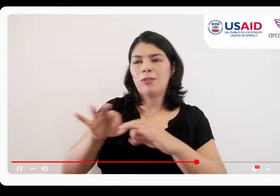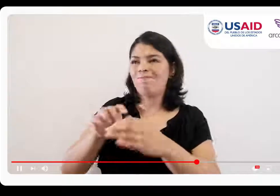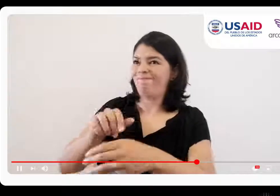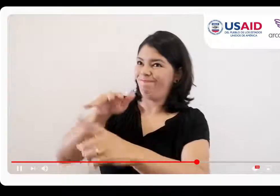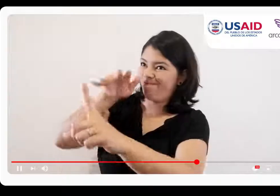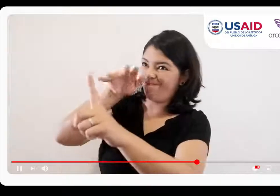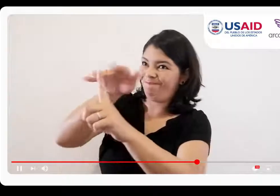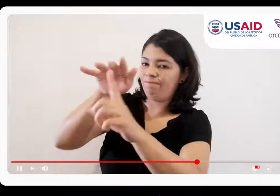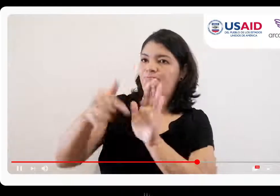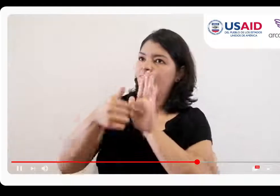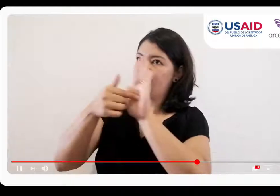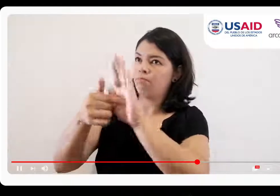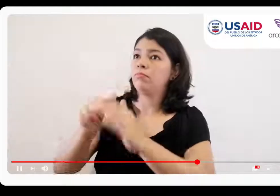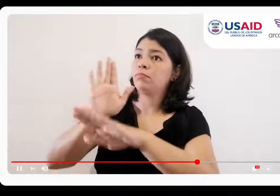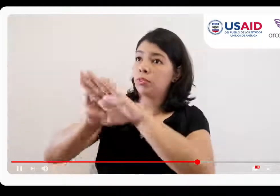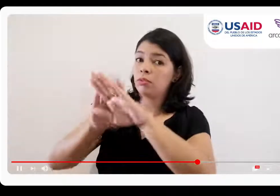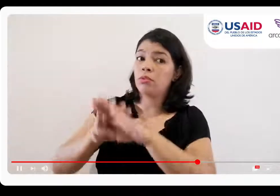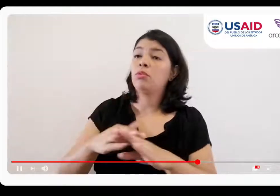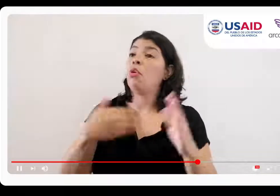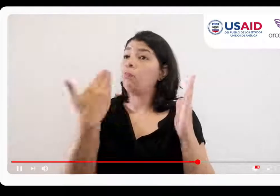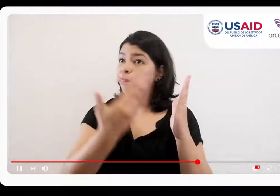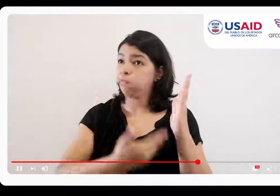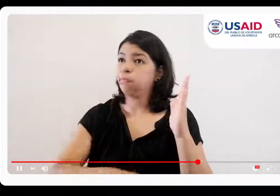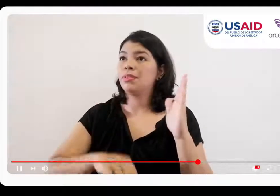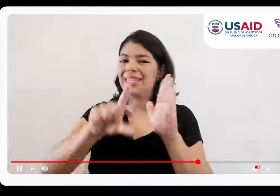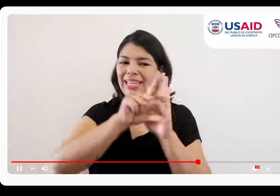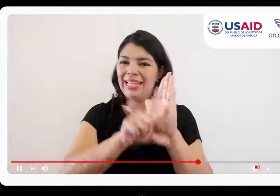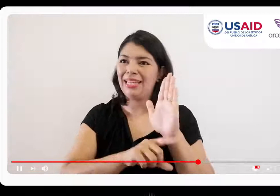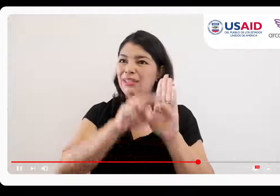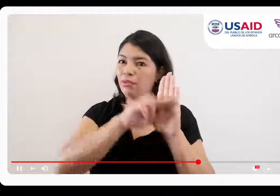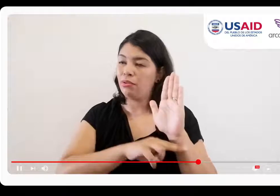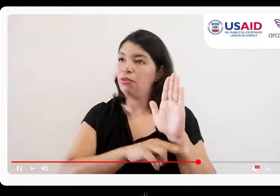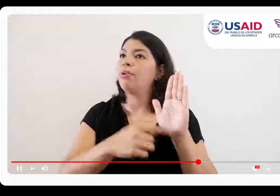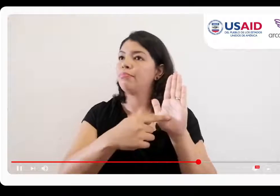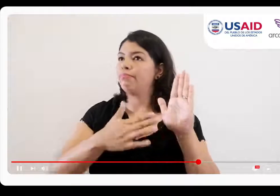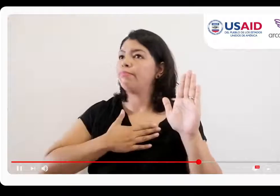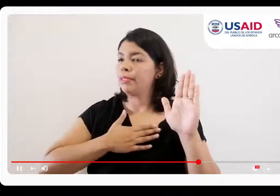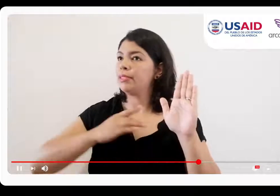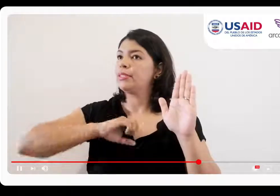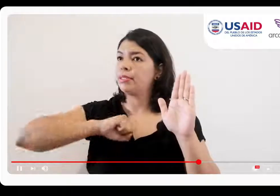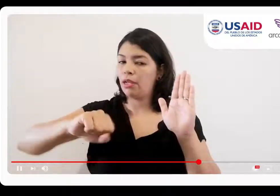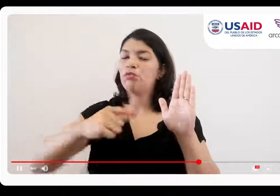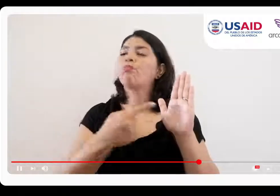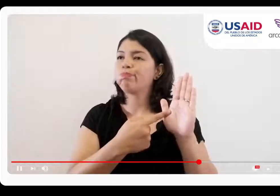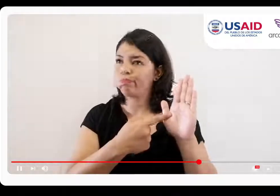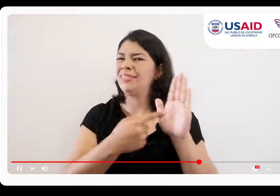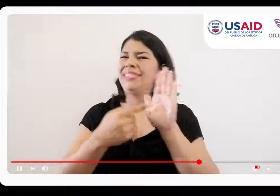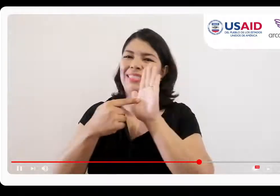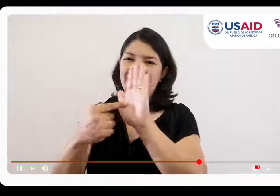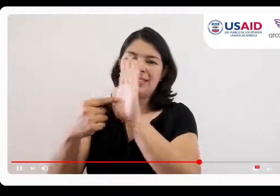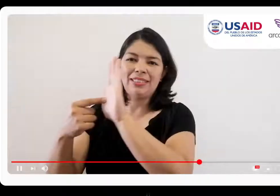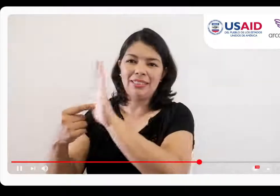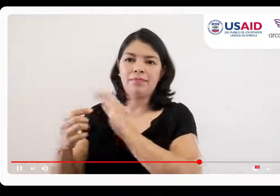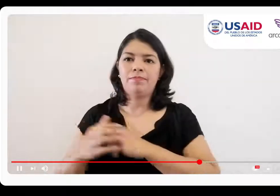decirles: a hoy tenemos leyes que nos garantizan el tema de nuestros derechos. A nivel